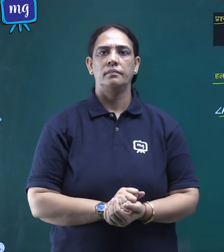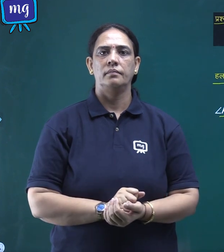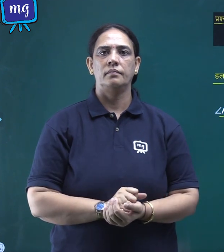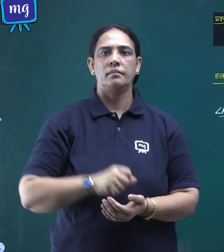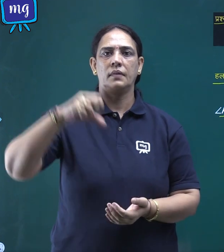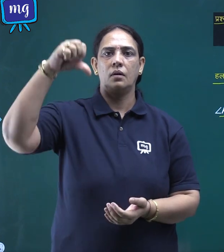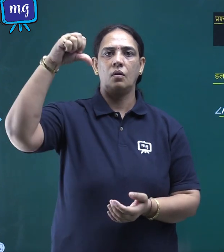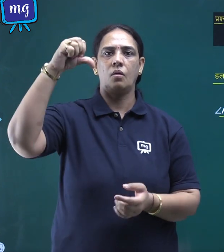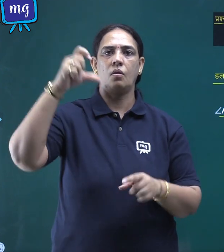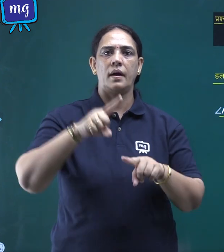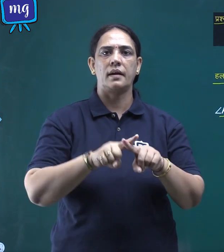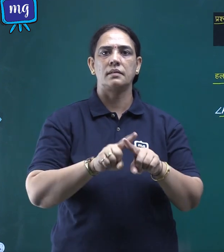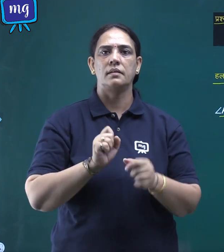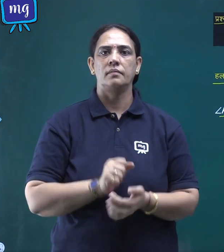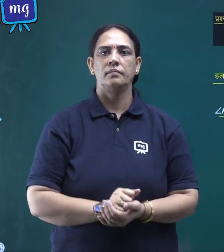9x,